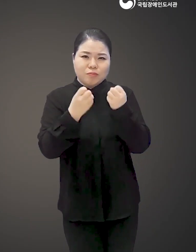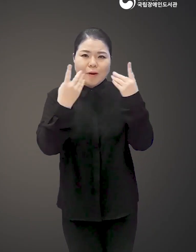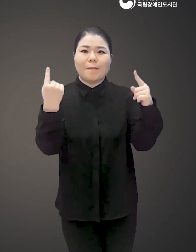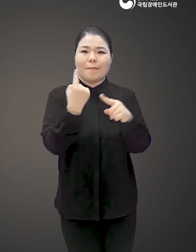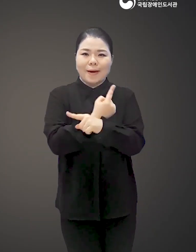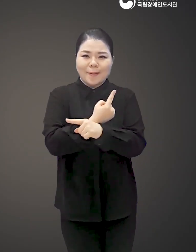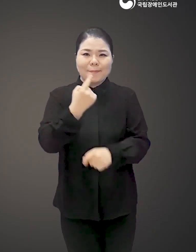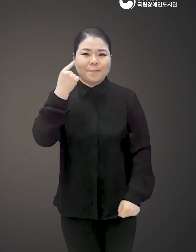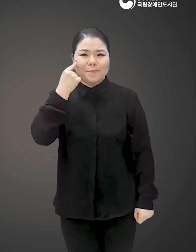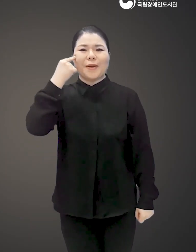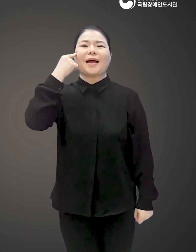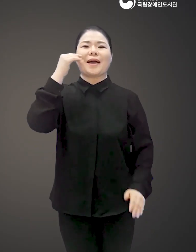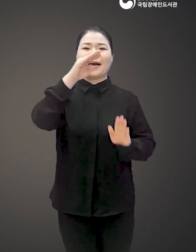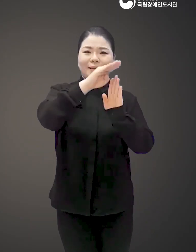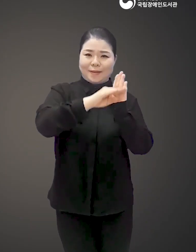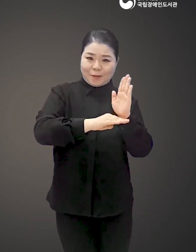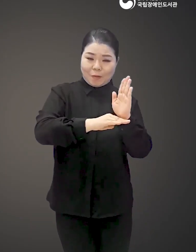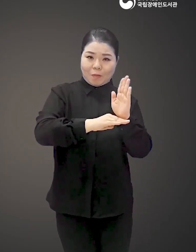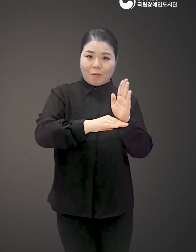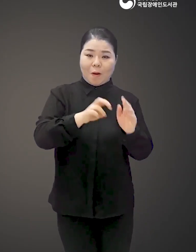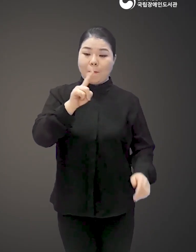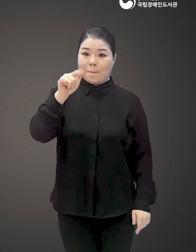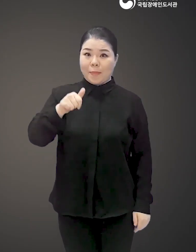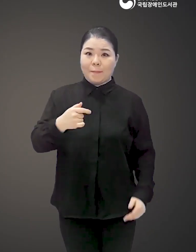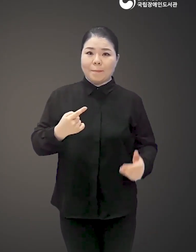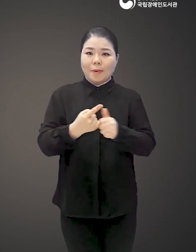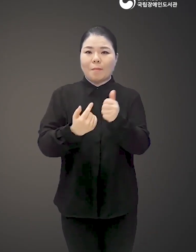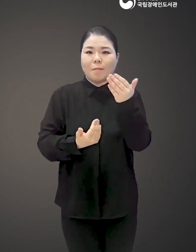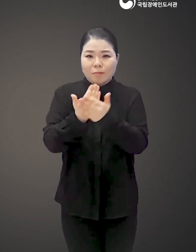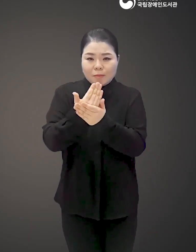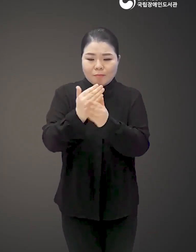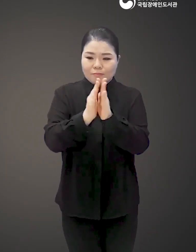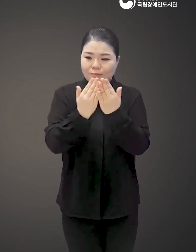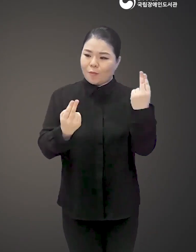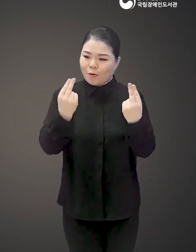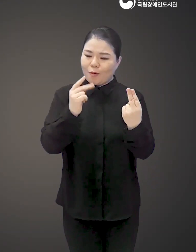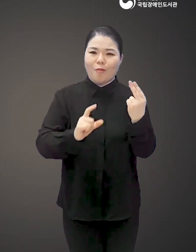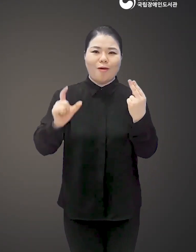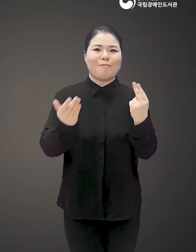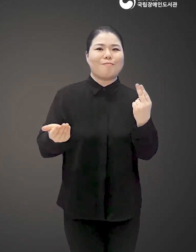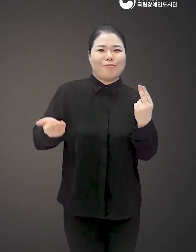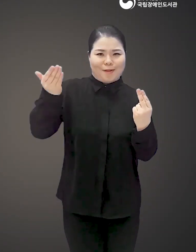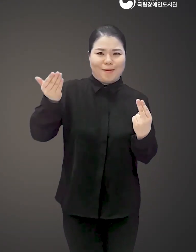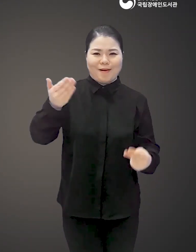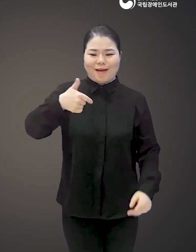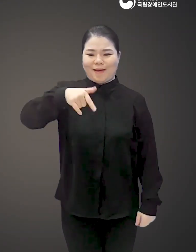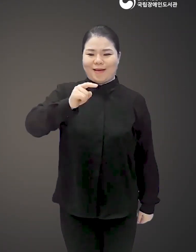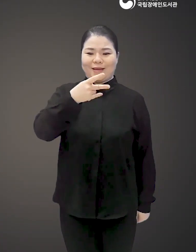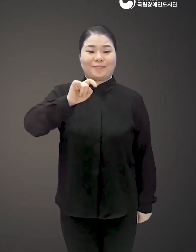기발하게 비튼 작품. 매파이 살인 사건에서 한 단계 더 발전했다. 언론사 가디언.